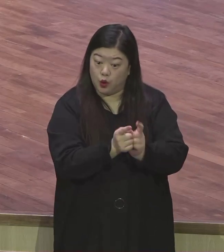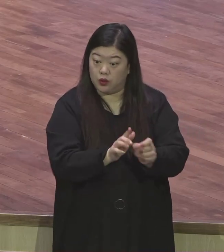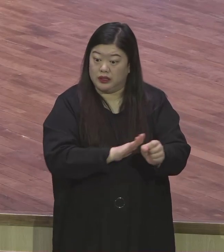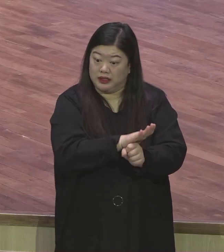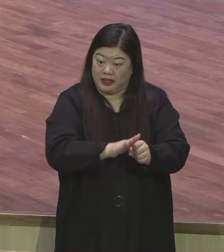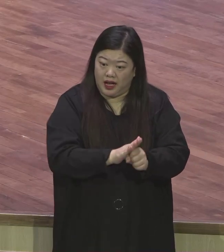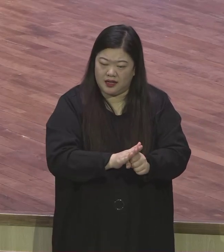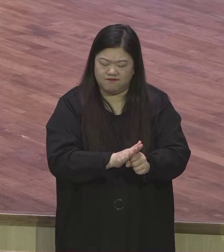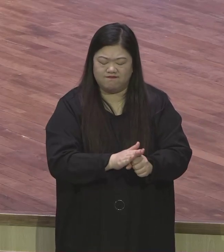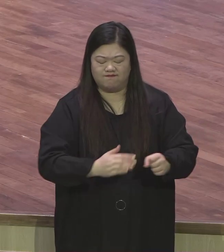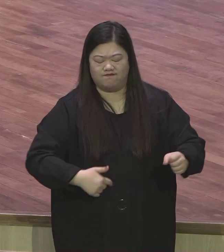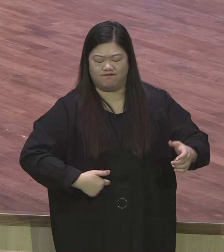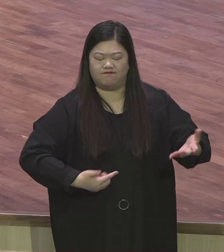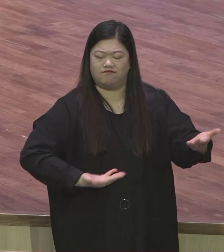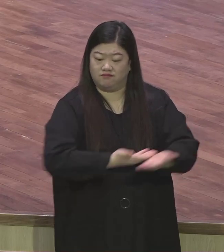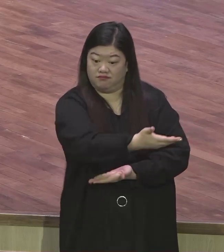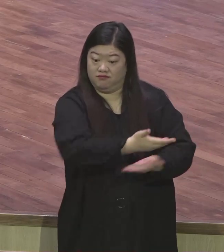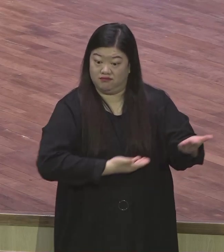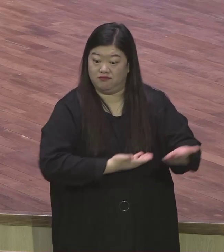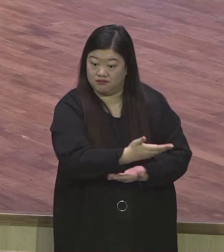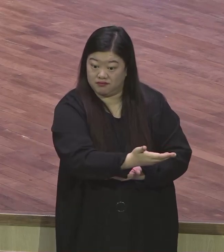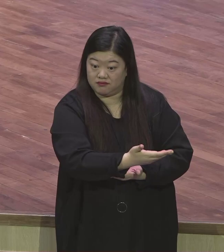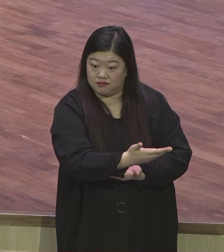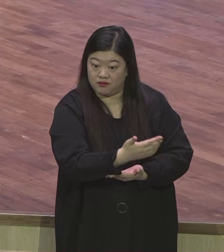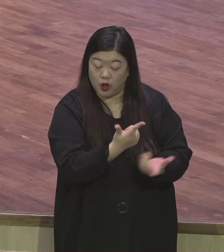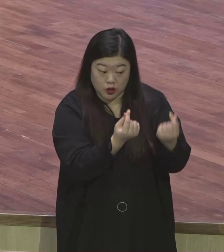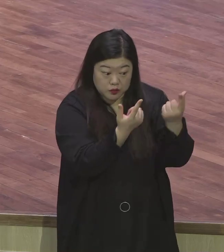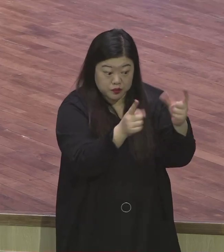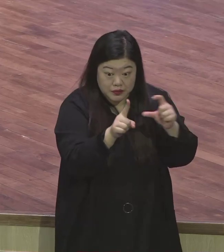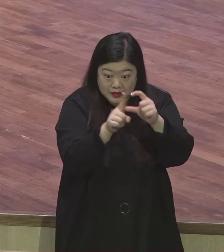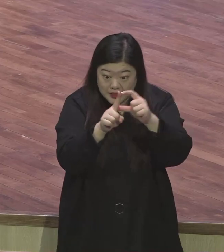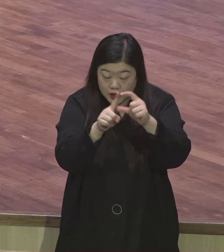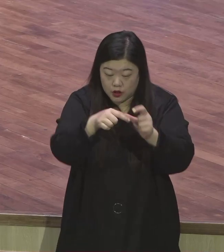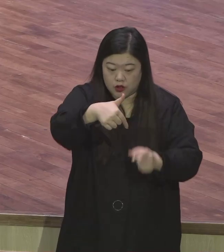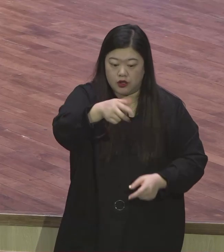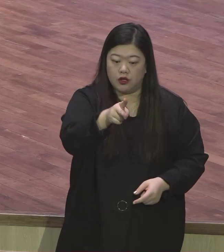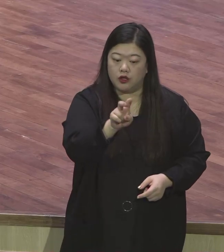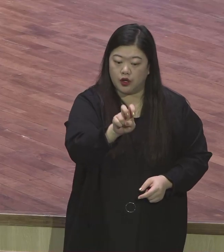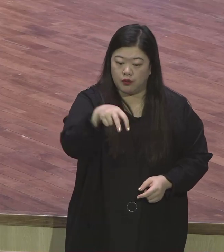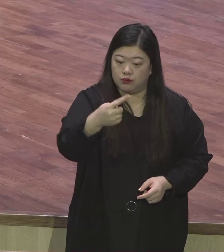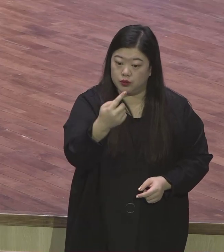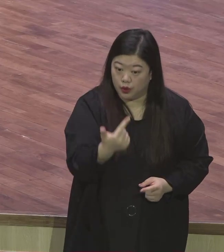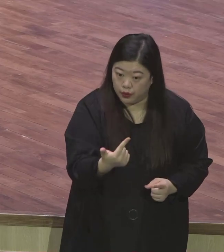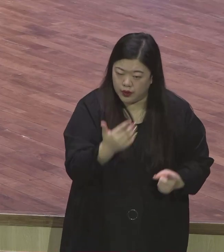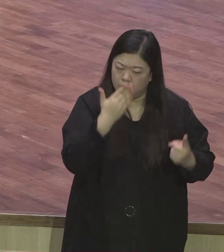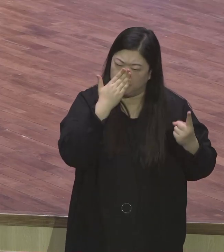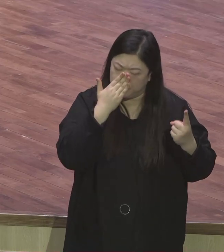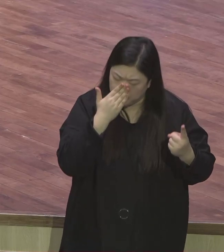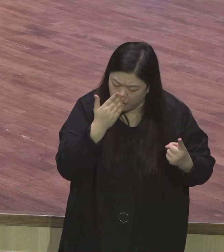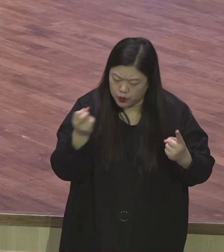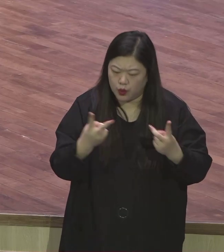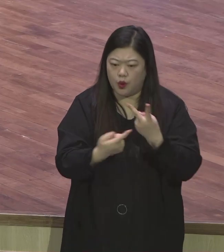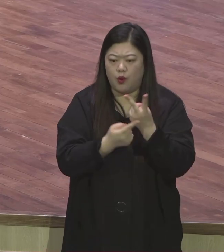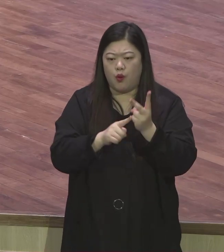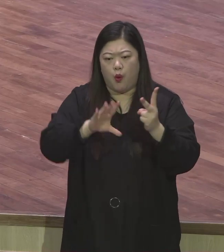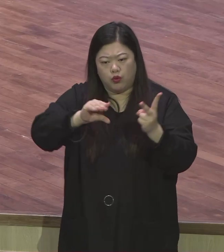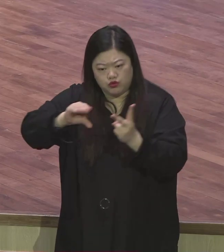용납하라고 했습니다. 여기서 말씀하신 겸손, 온유, 오래 참음, 사랑 가운데서 용납하는